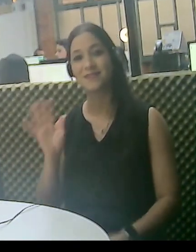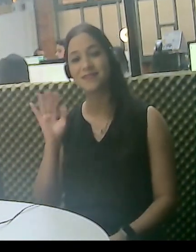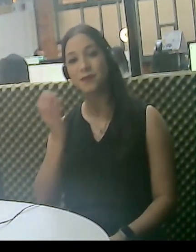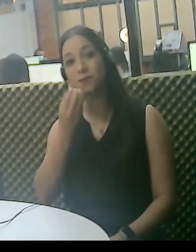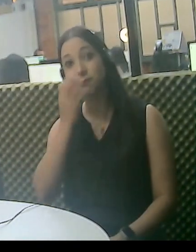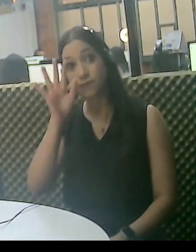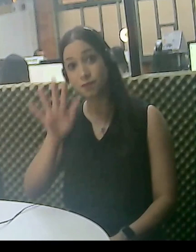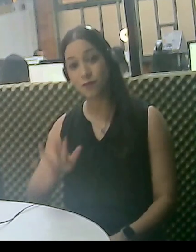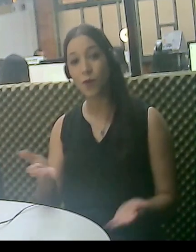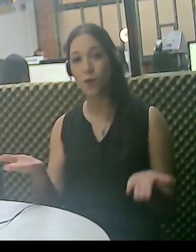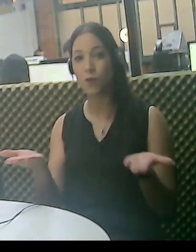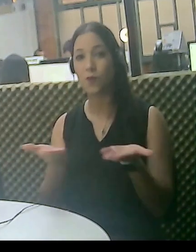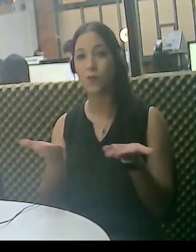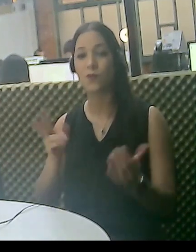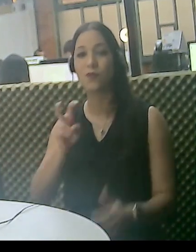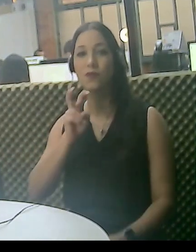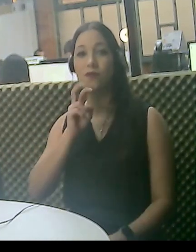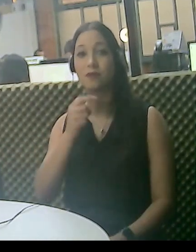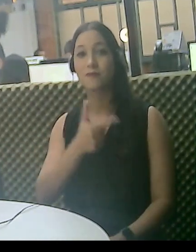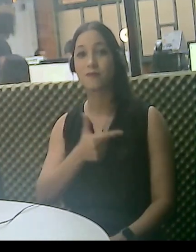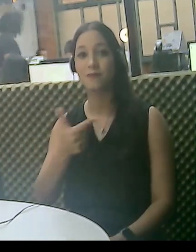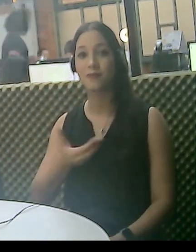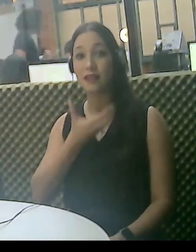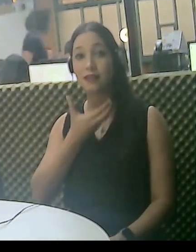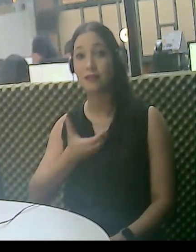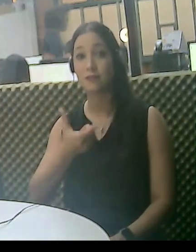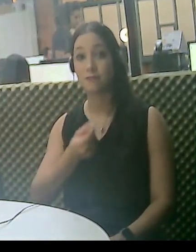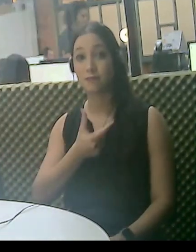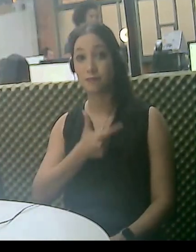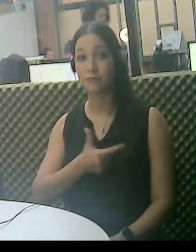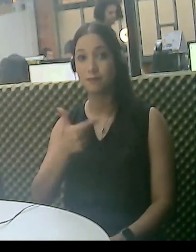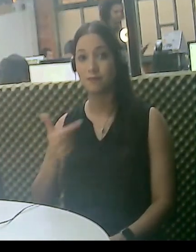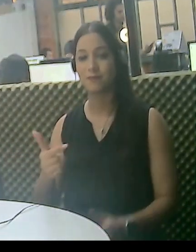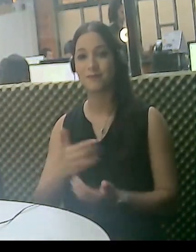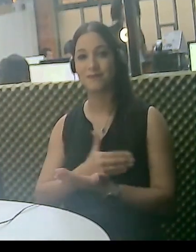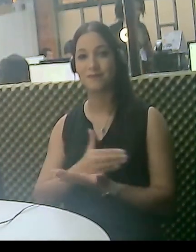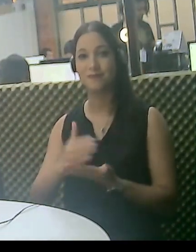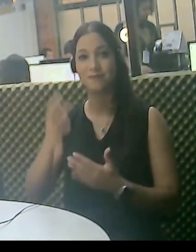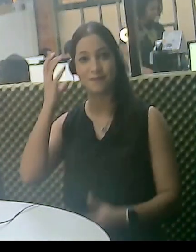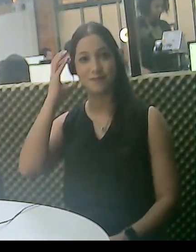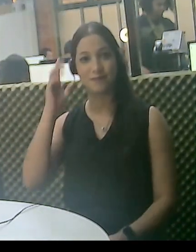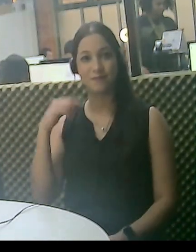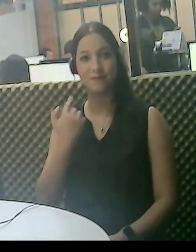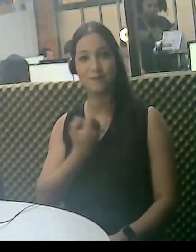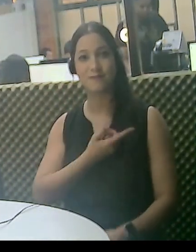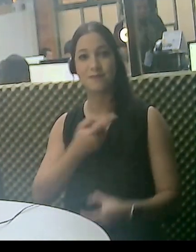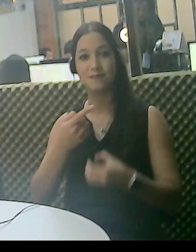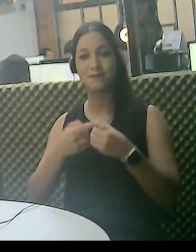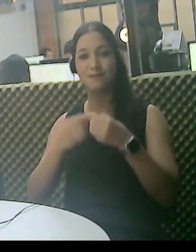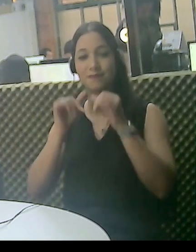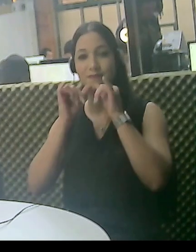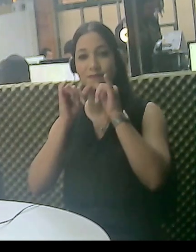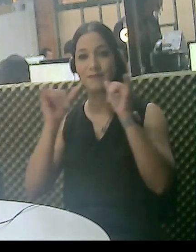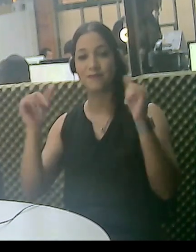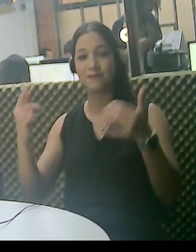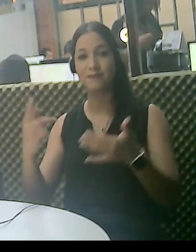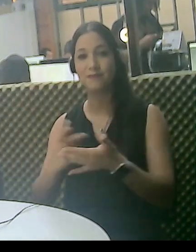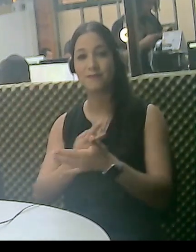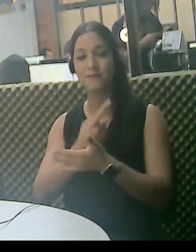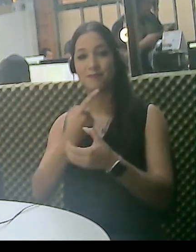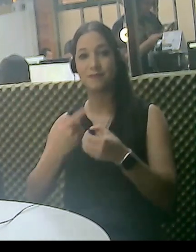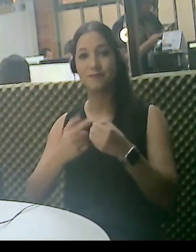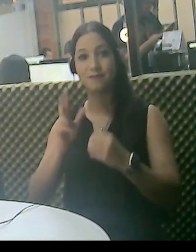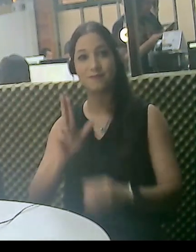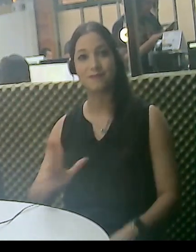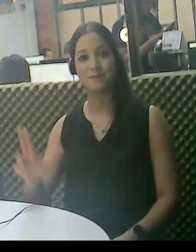Boa tarde, hoje é quinta-feira, dia 22 de dezembro de 2022. Está no ar a Rádio Nossa Cidade com um boletim de notícias sobre o que de fato